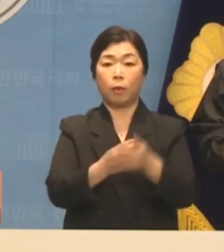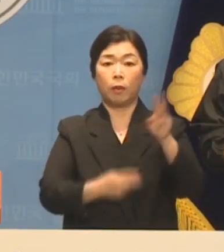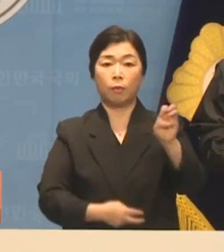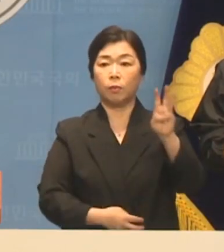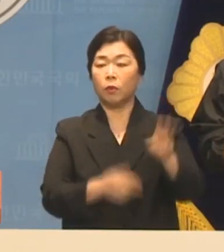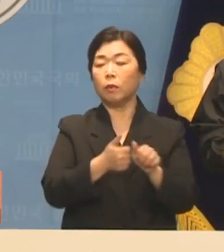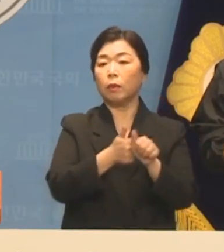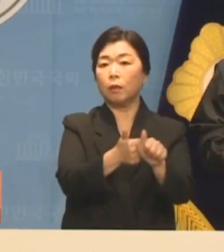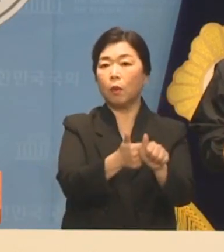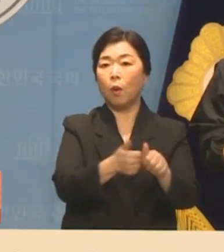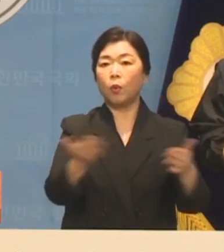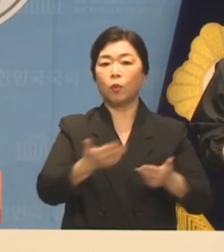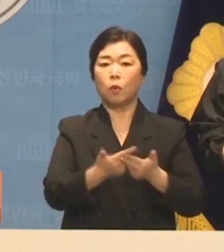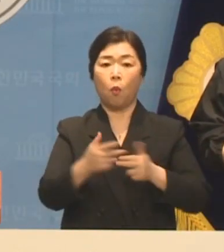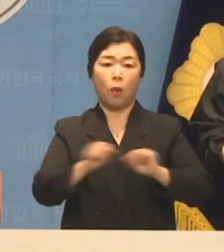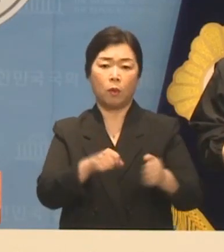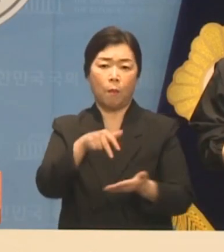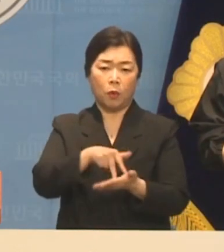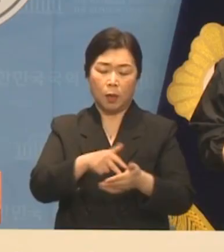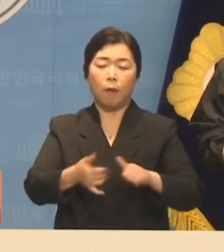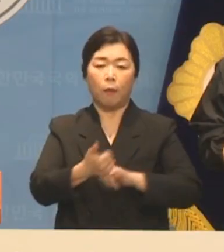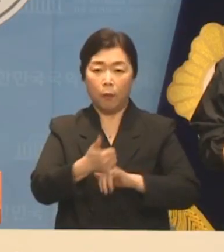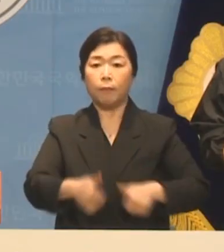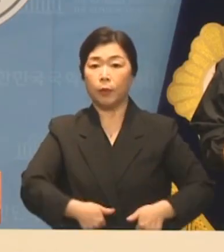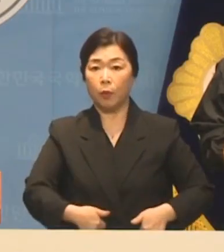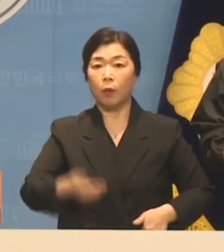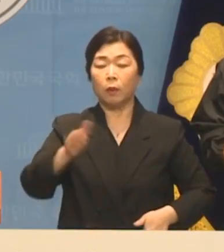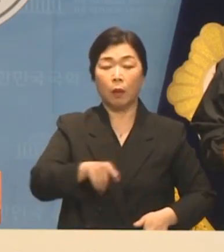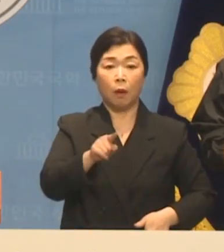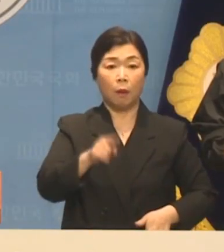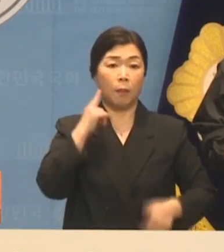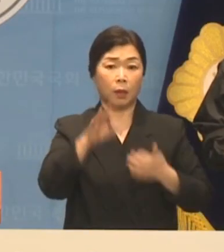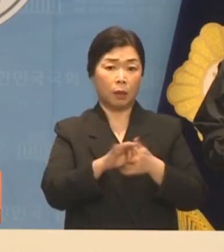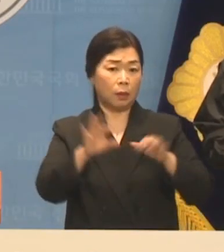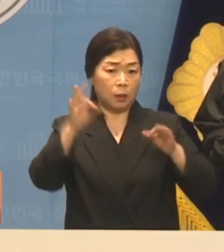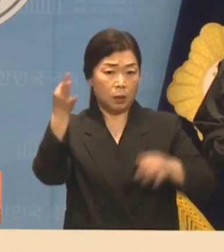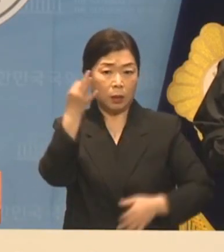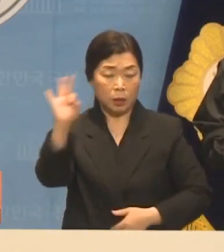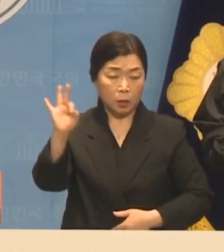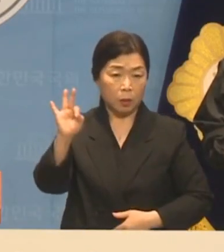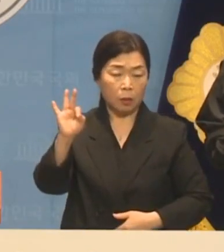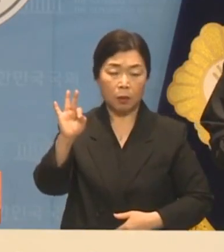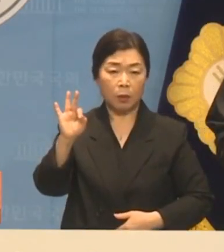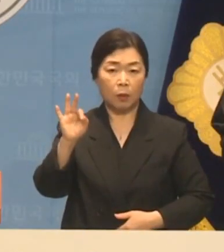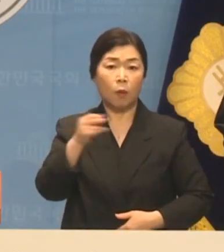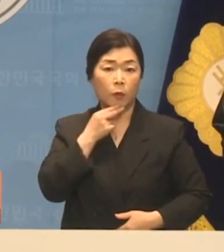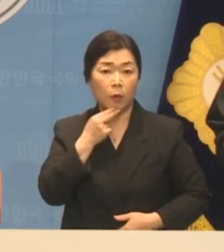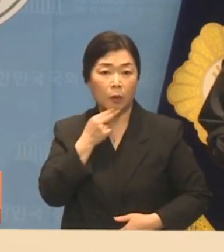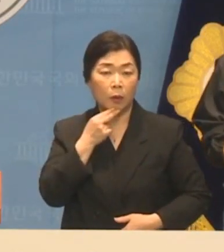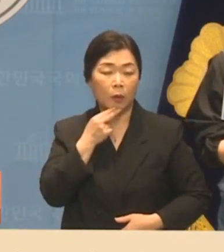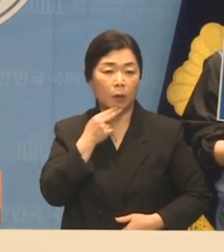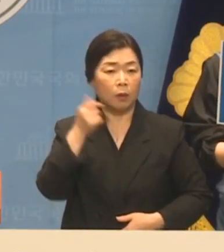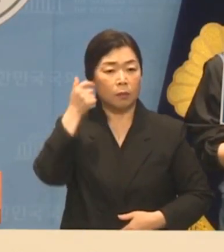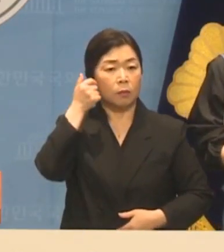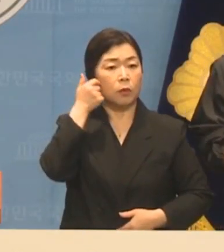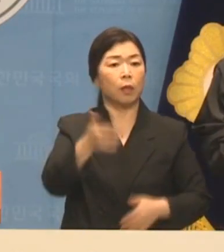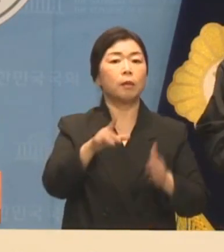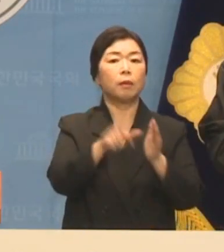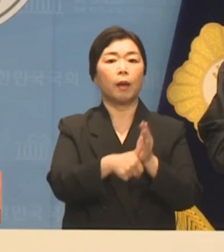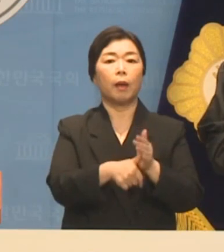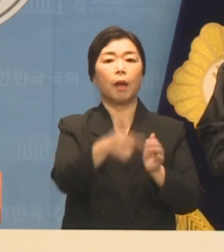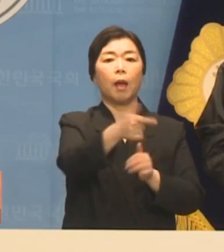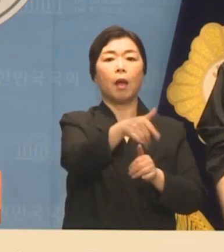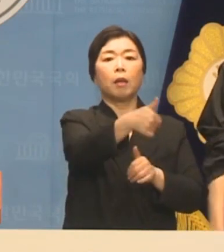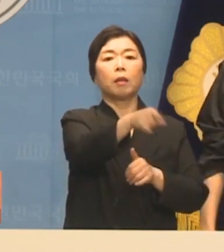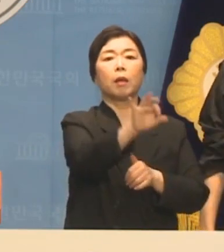노동조합 활동이 보장되어야 하는데 쿠팡이 이를 부정한다고 질의를 했었습니다. 그러자 강한승 대표는 저희